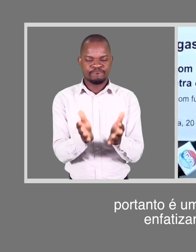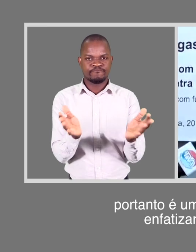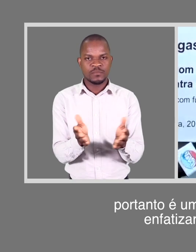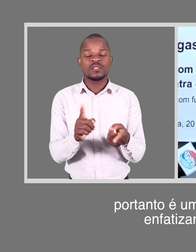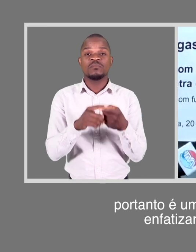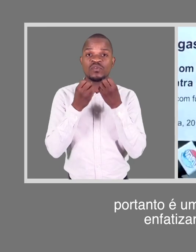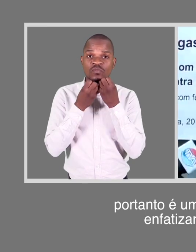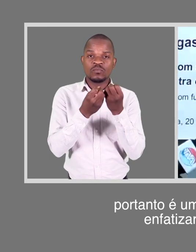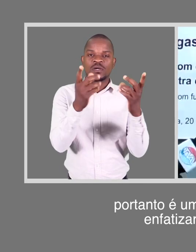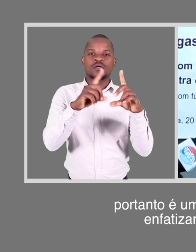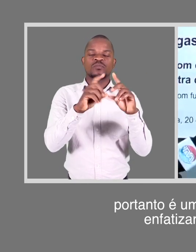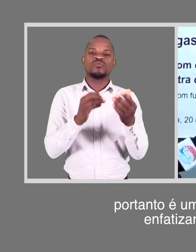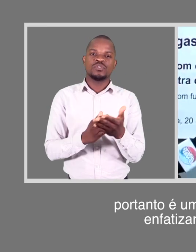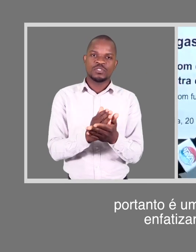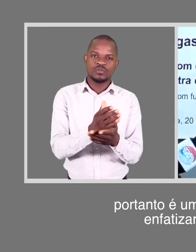workshop que